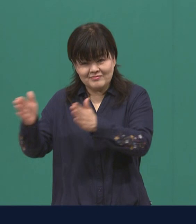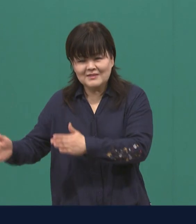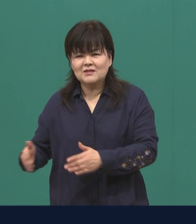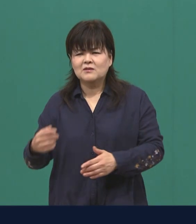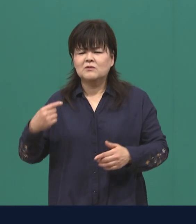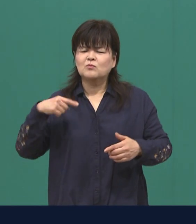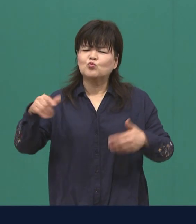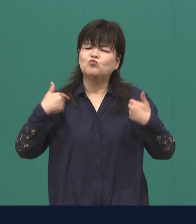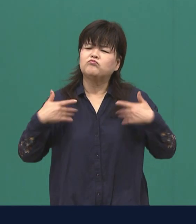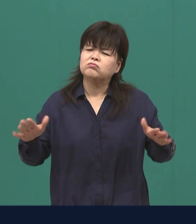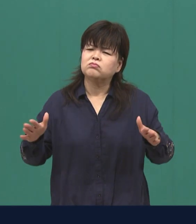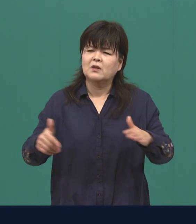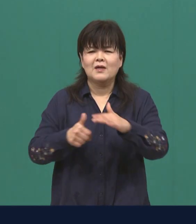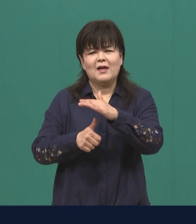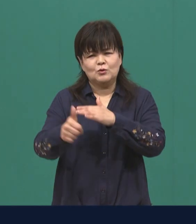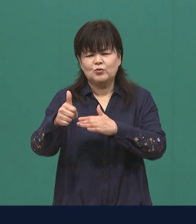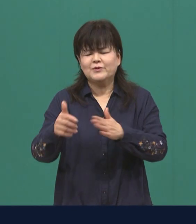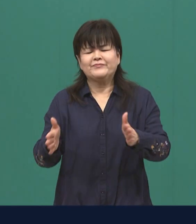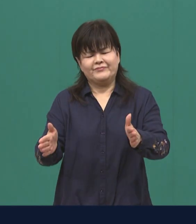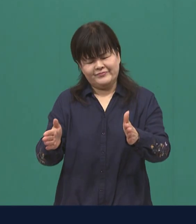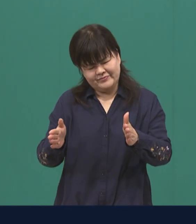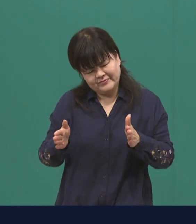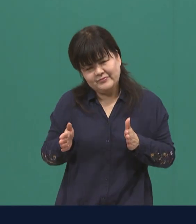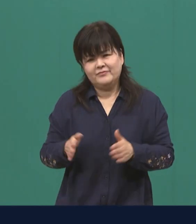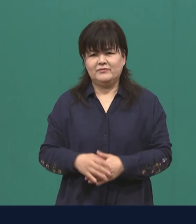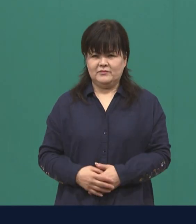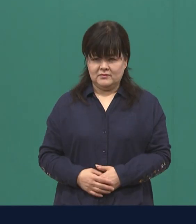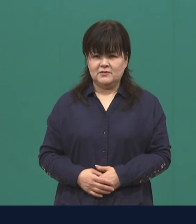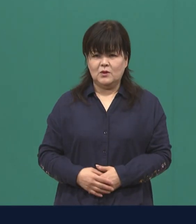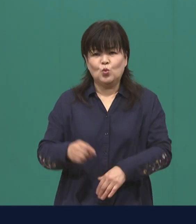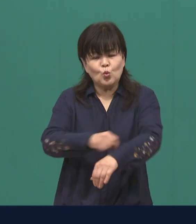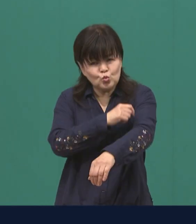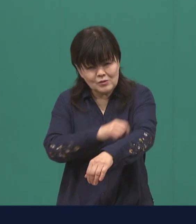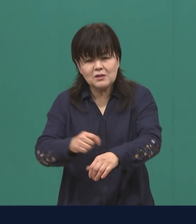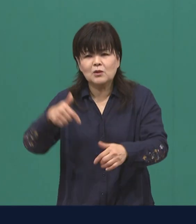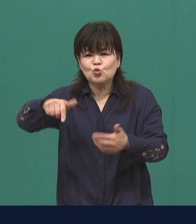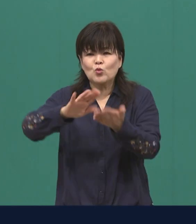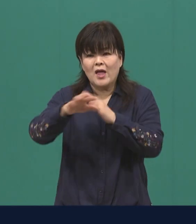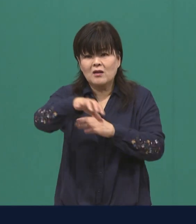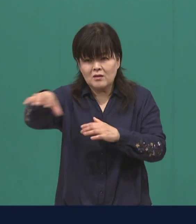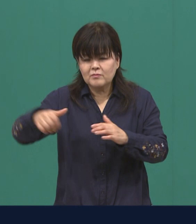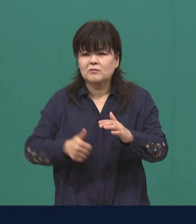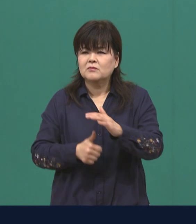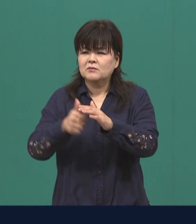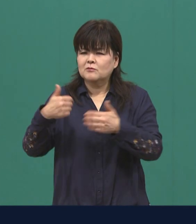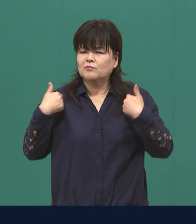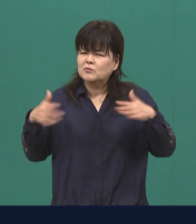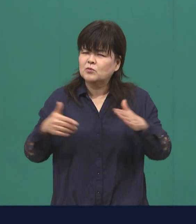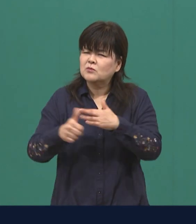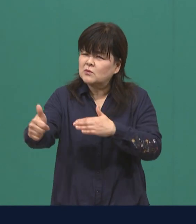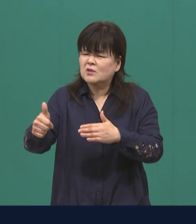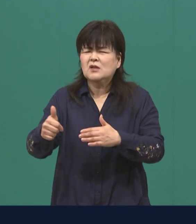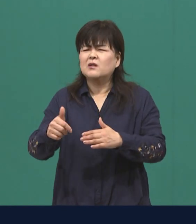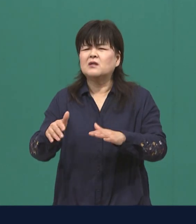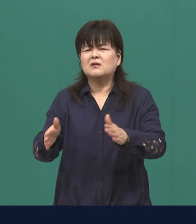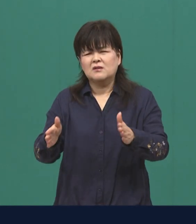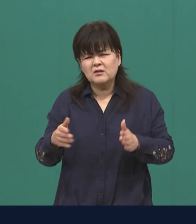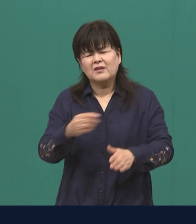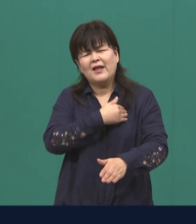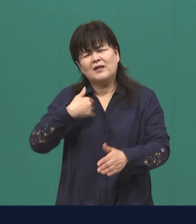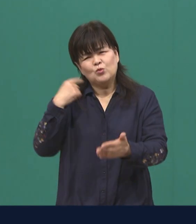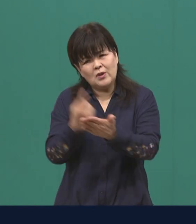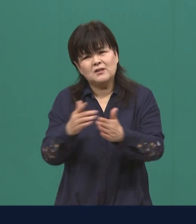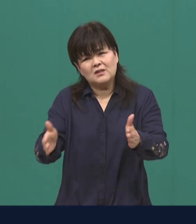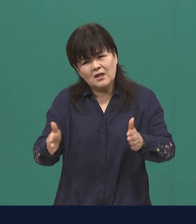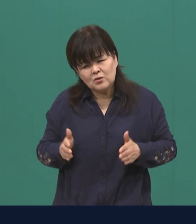一方で不要不急の外出は慎重に、特に府県をまたぐ不要不急の移動は